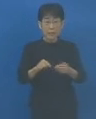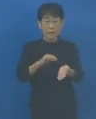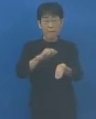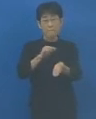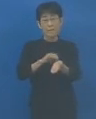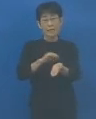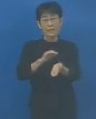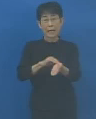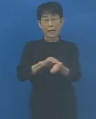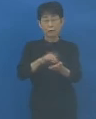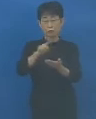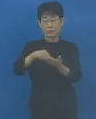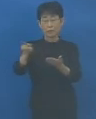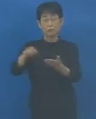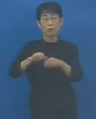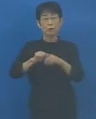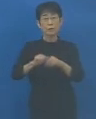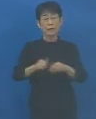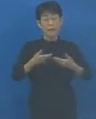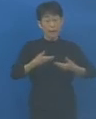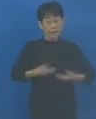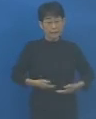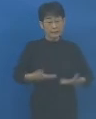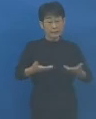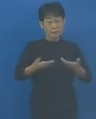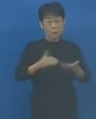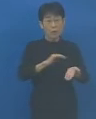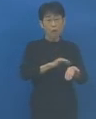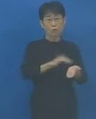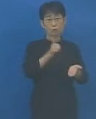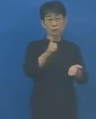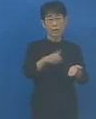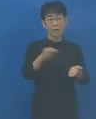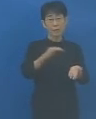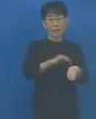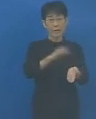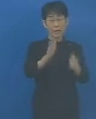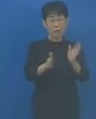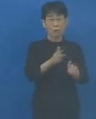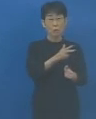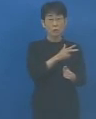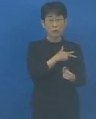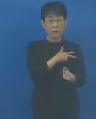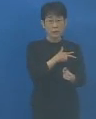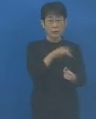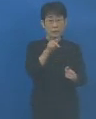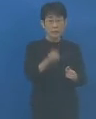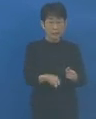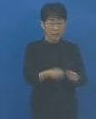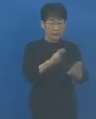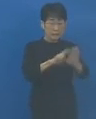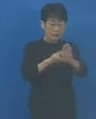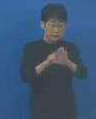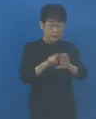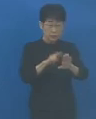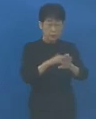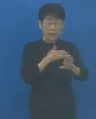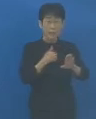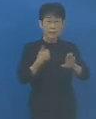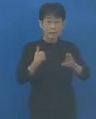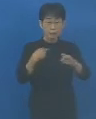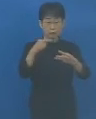ような状況で、看護師あるいはドクターの診察も含めた宿泊療養在宅療養いわ